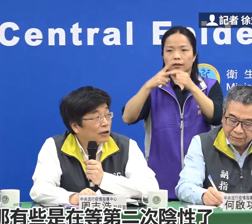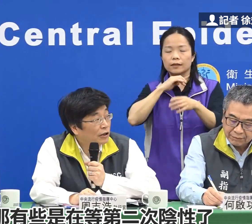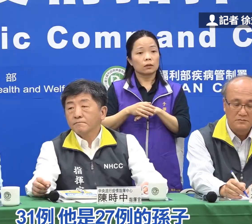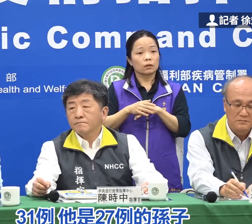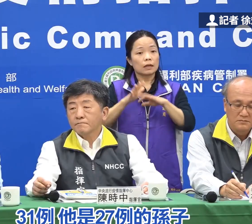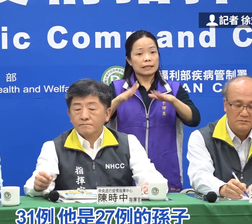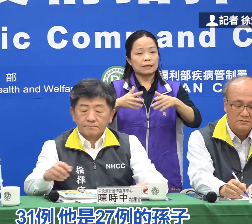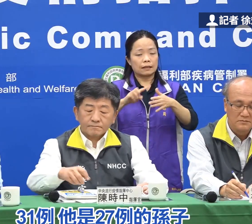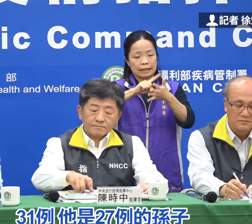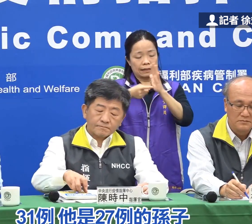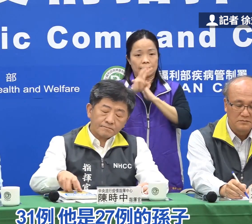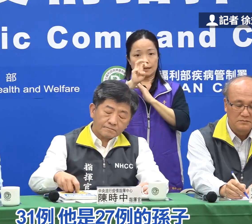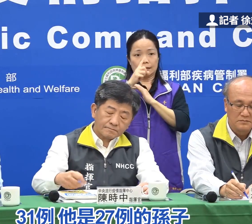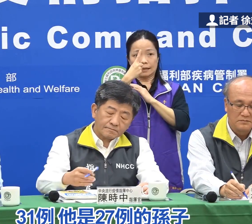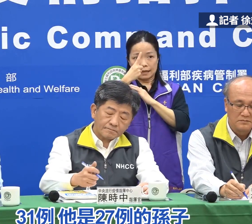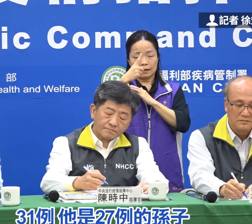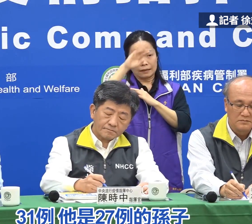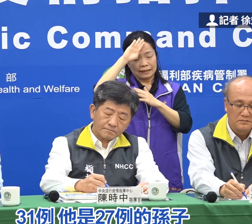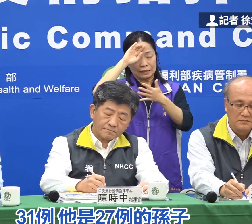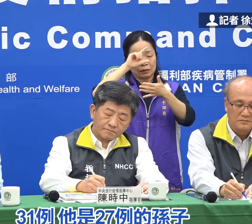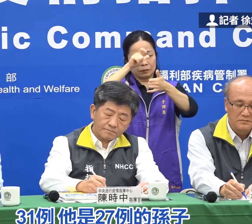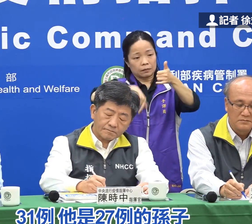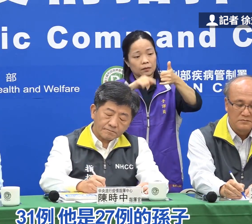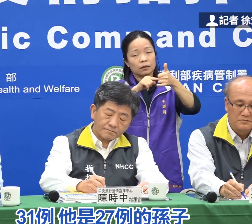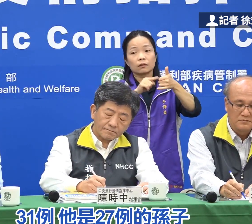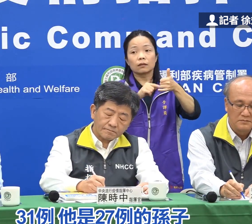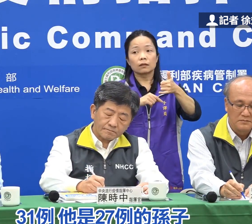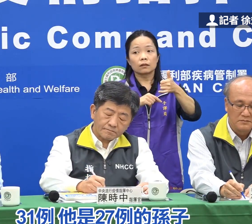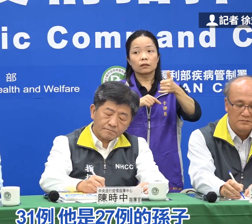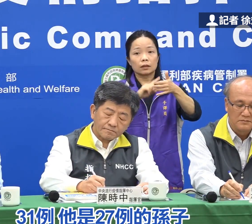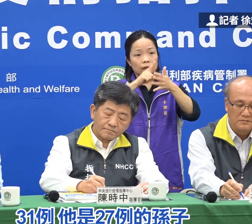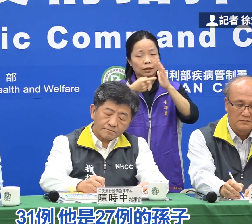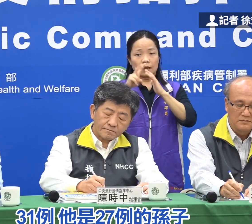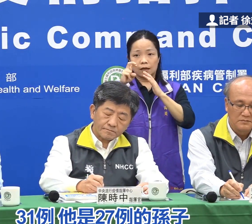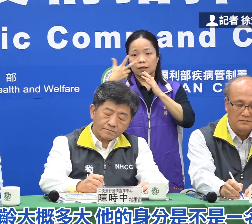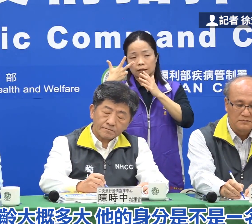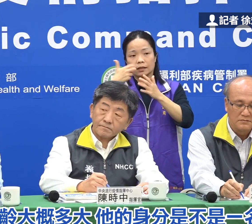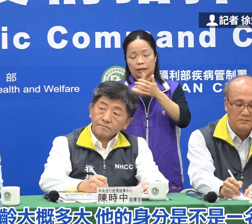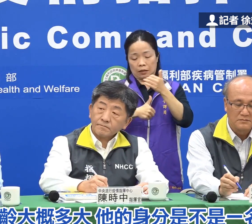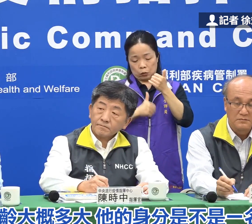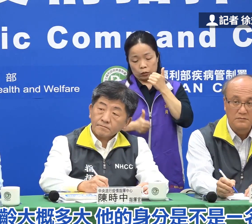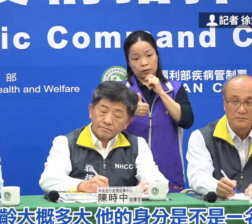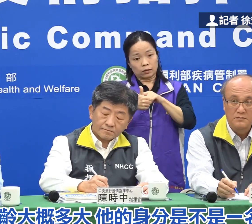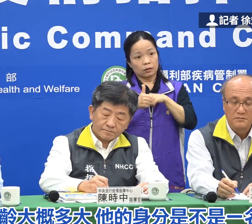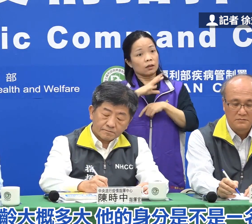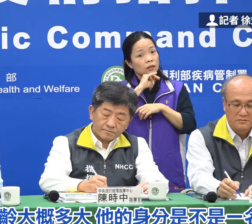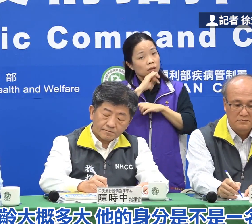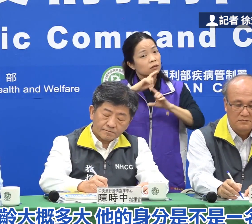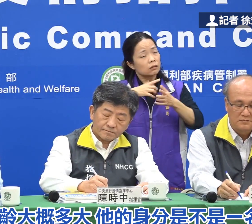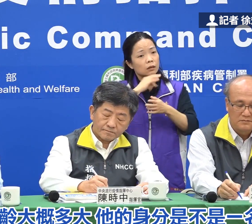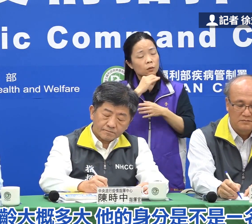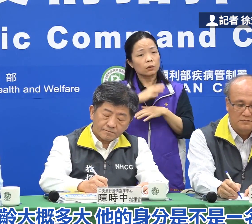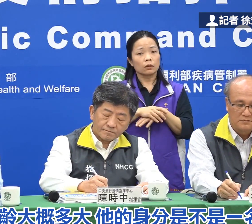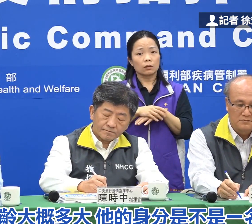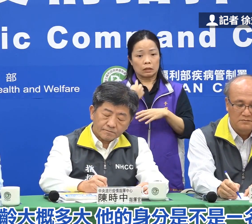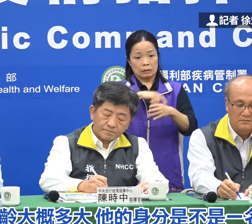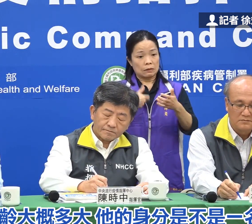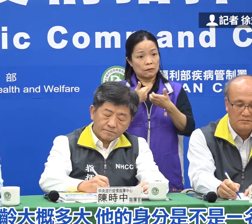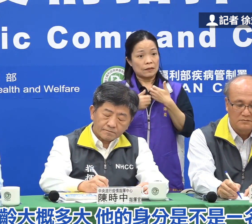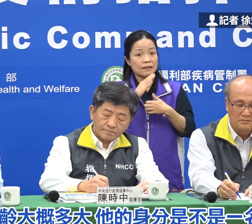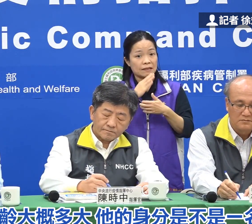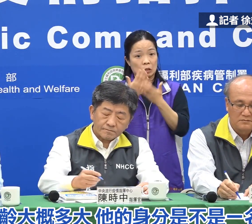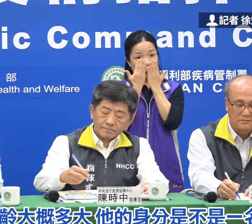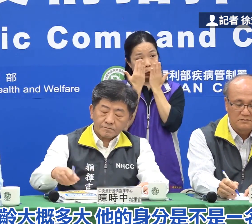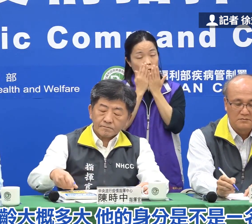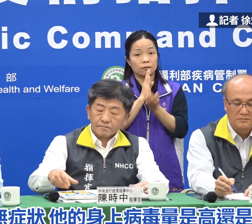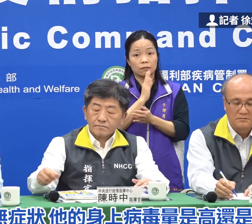好， 31例那个个案，他是按27的孙子，请问他的年龄大概多大？他的身份是不是一